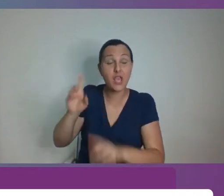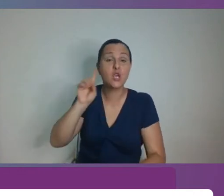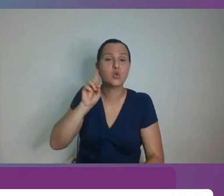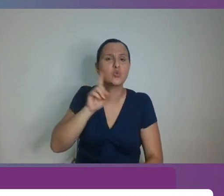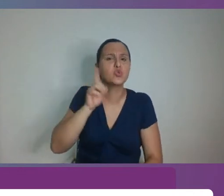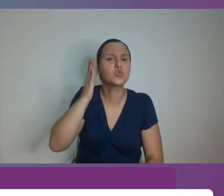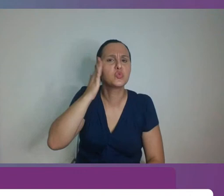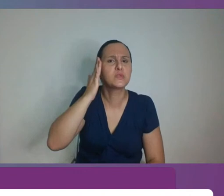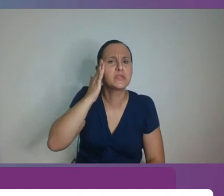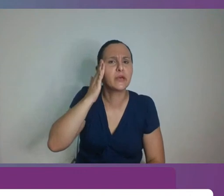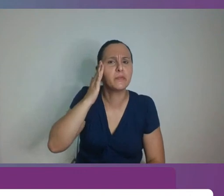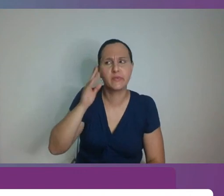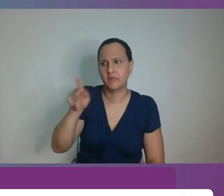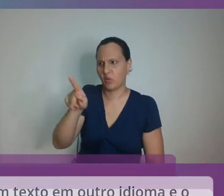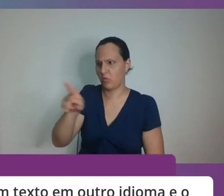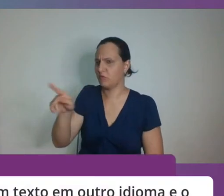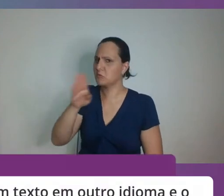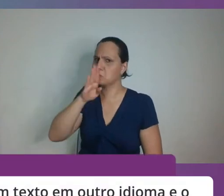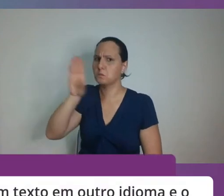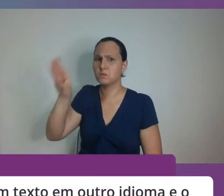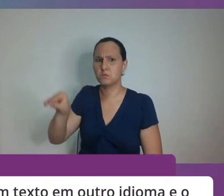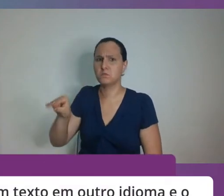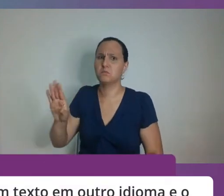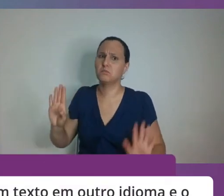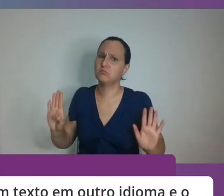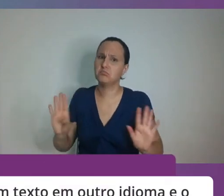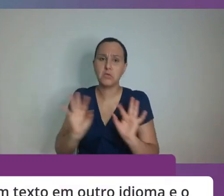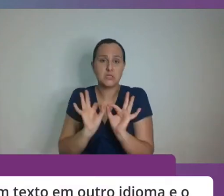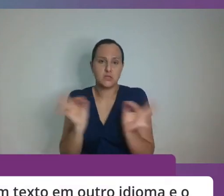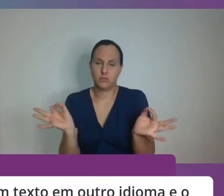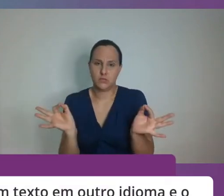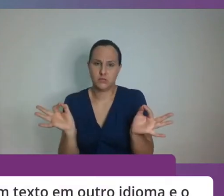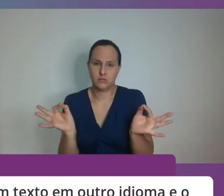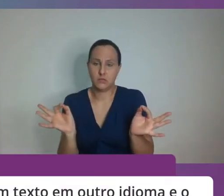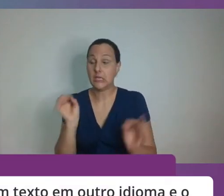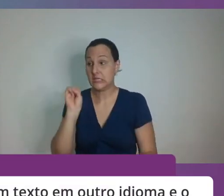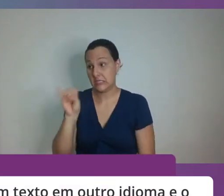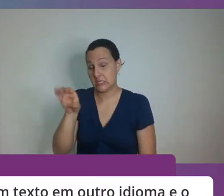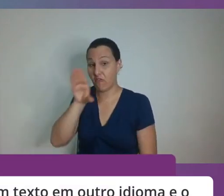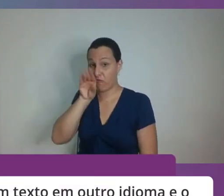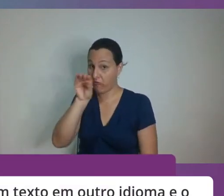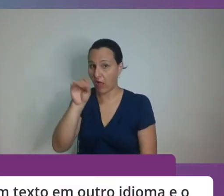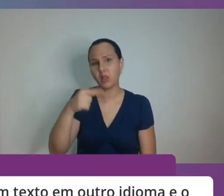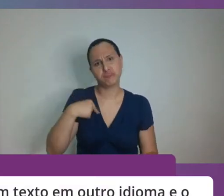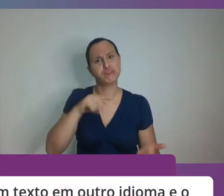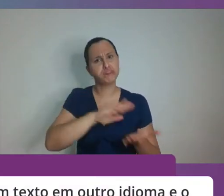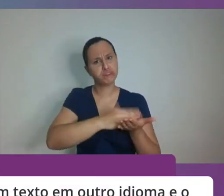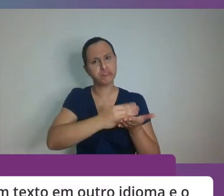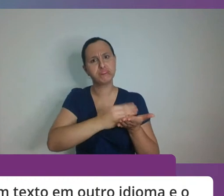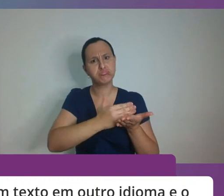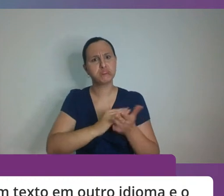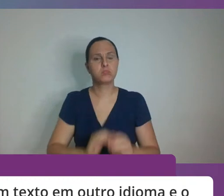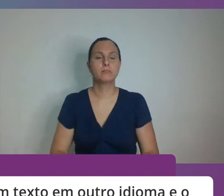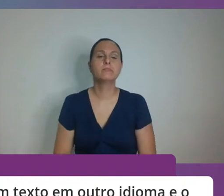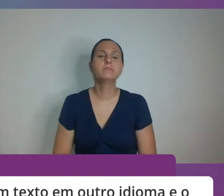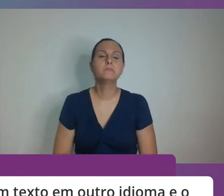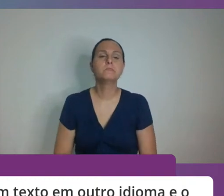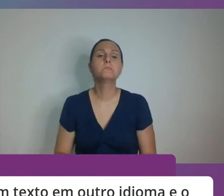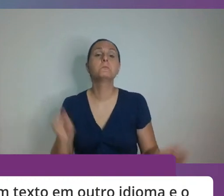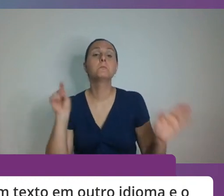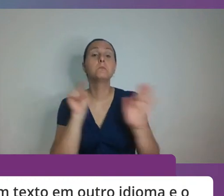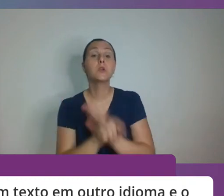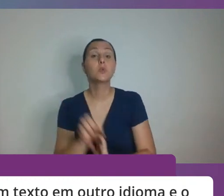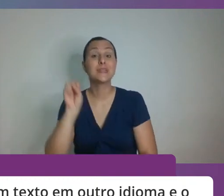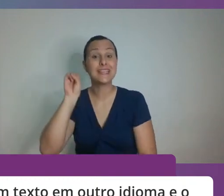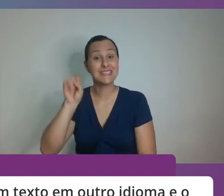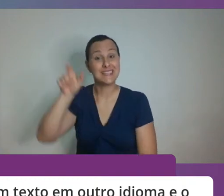não fale. É simples assim. Quando o orador começa a ler um texto em outro idioma e o intérprete não sabe como passar